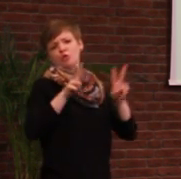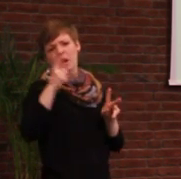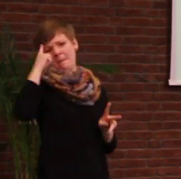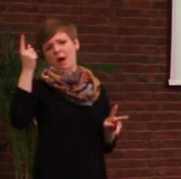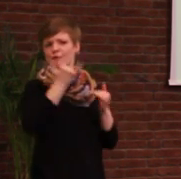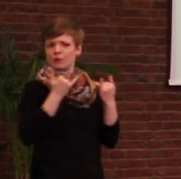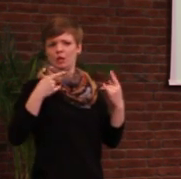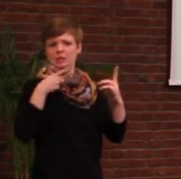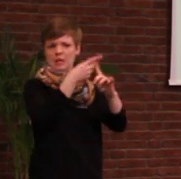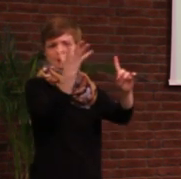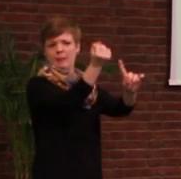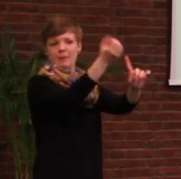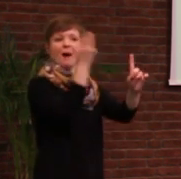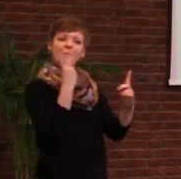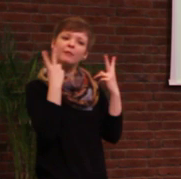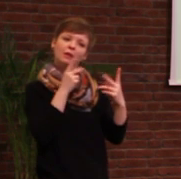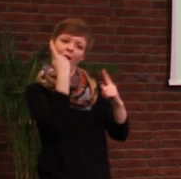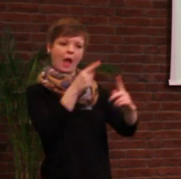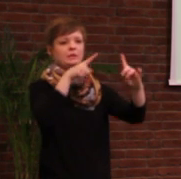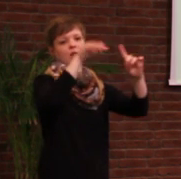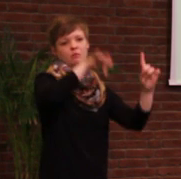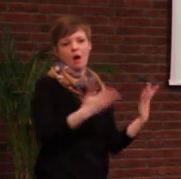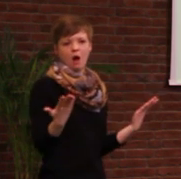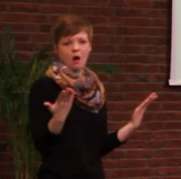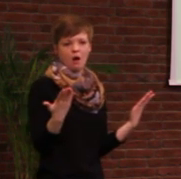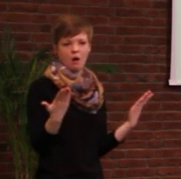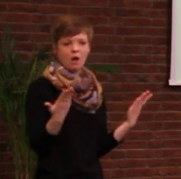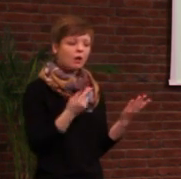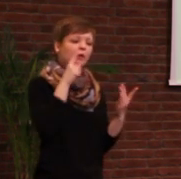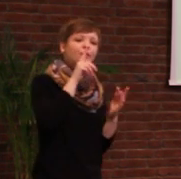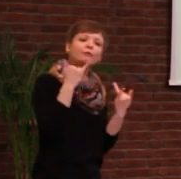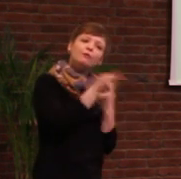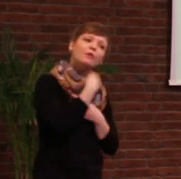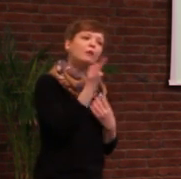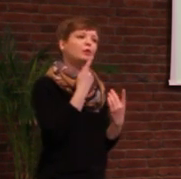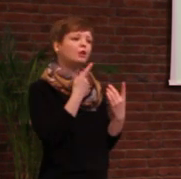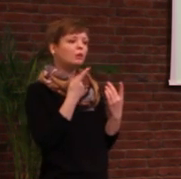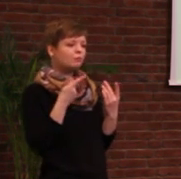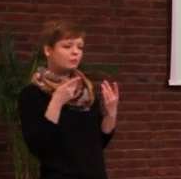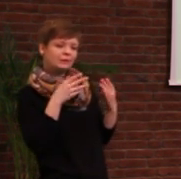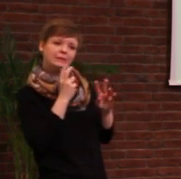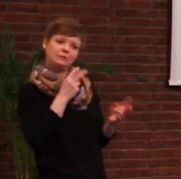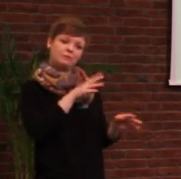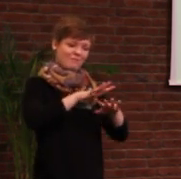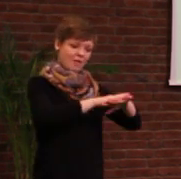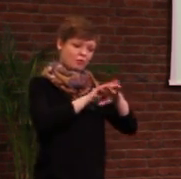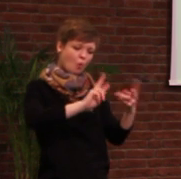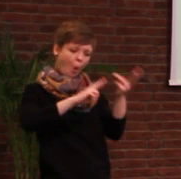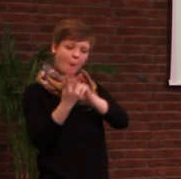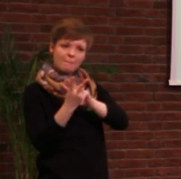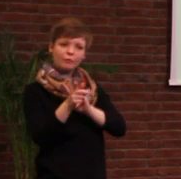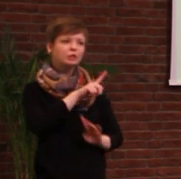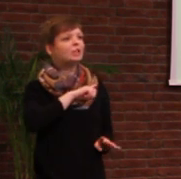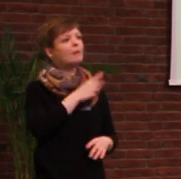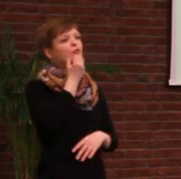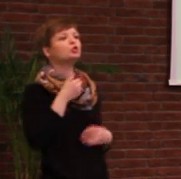auch verschiedene Wege. Rekommunalisierung der Netze ist für uns kein Selbstzweck, das haben wir immer gesagt. Sie ist ein möglicher Weg,